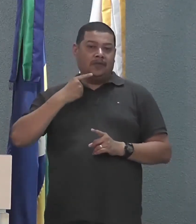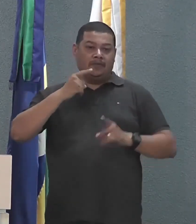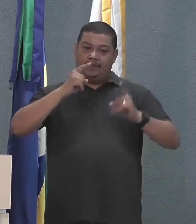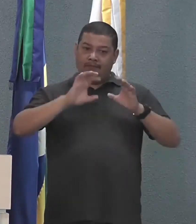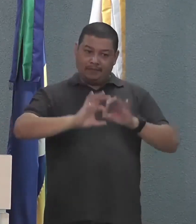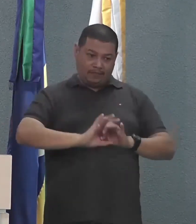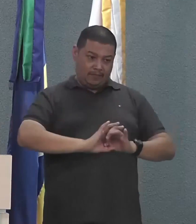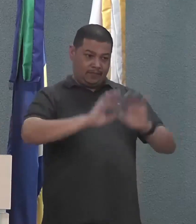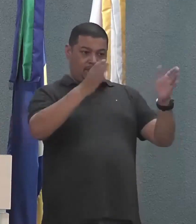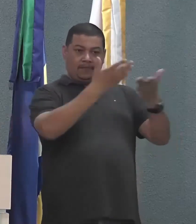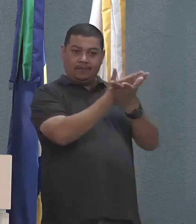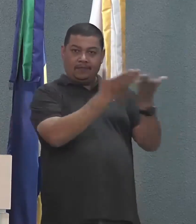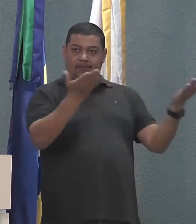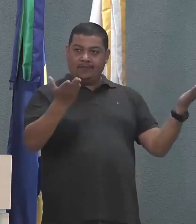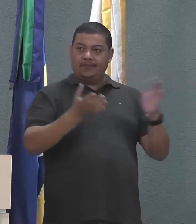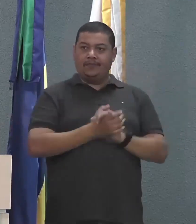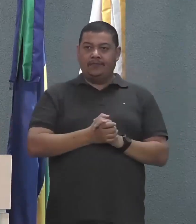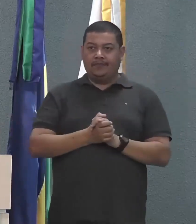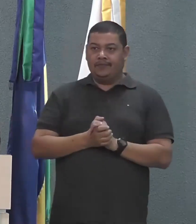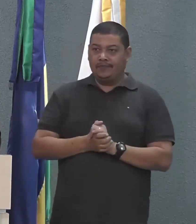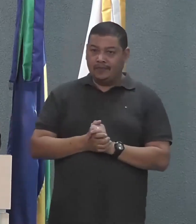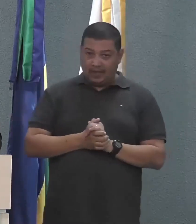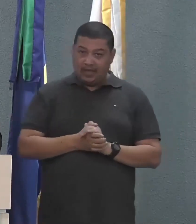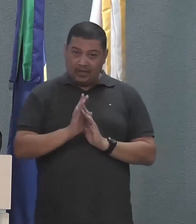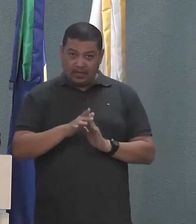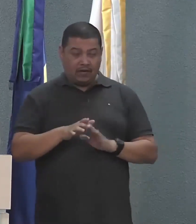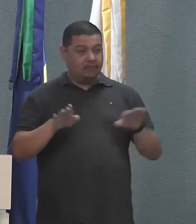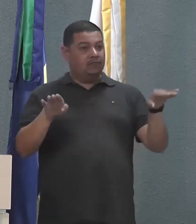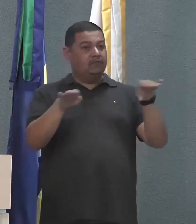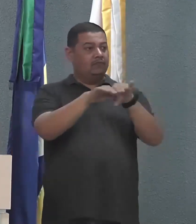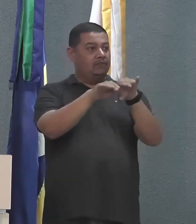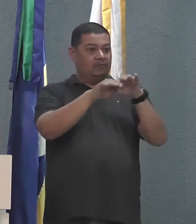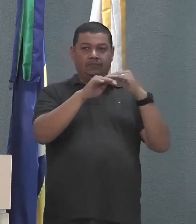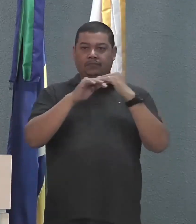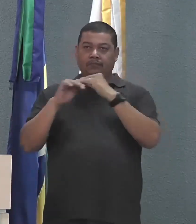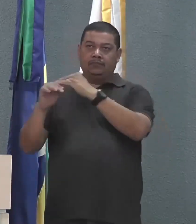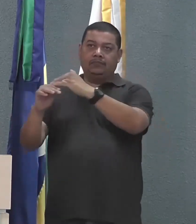os escravos e nos colocava em situação de igualdade.